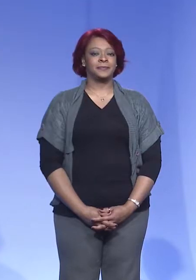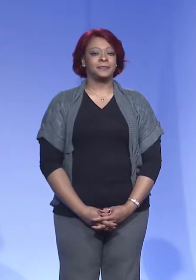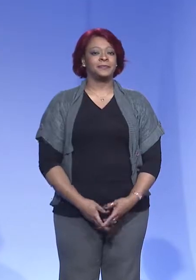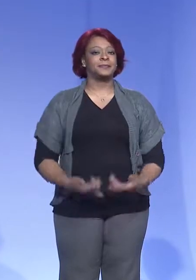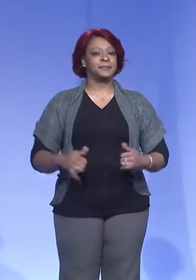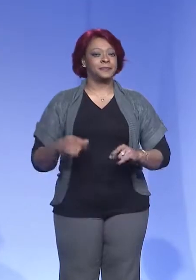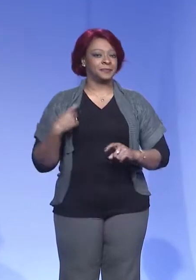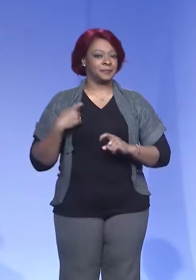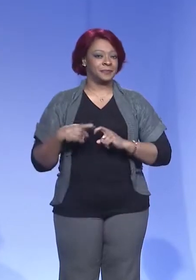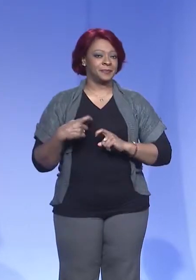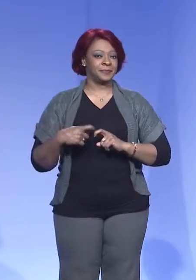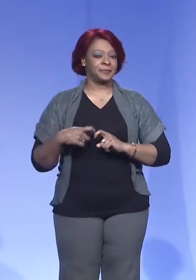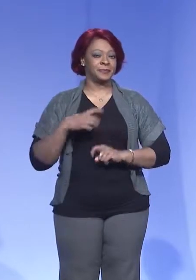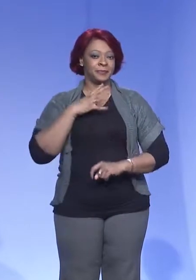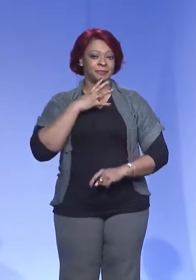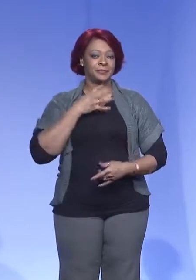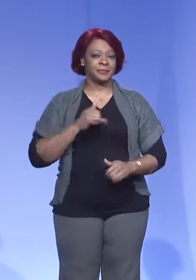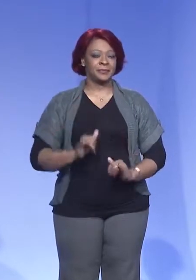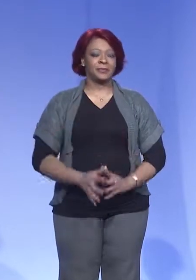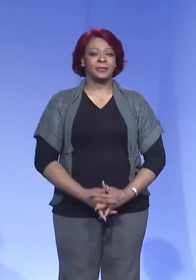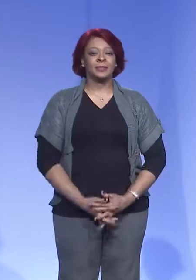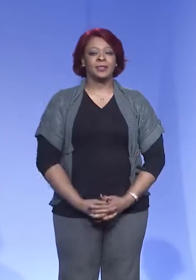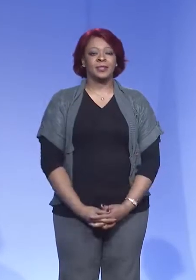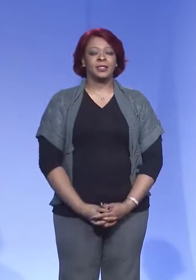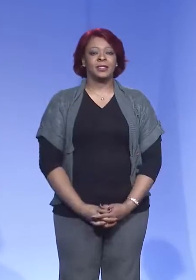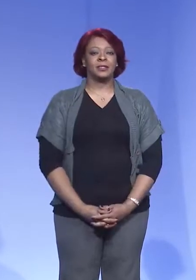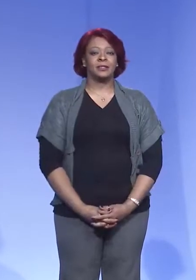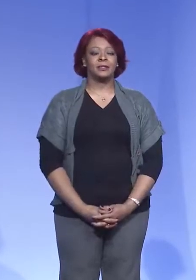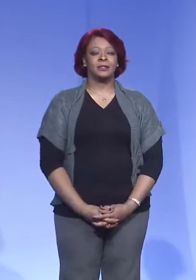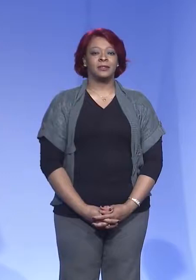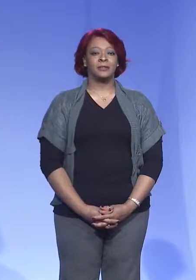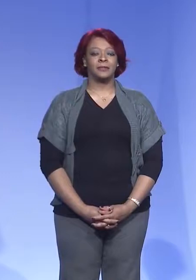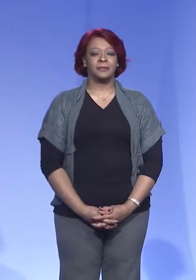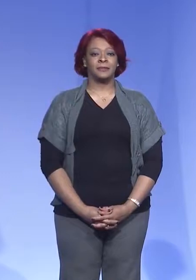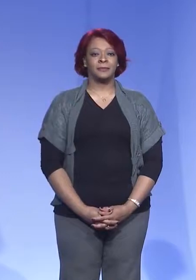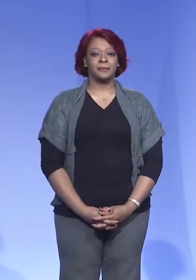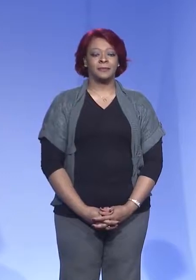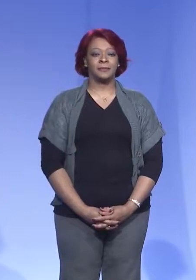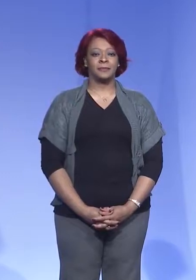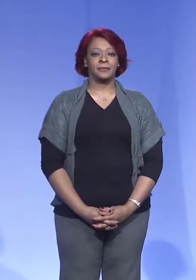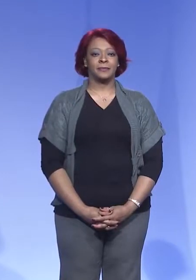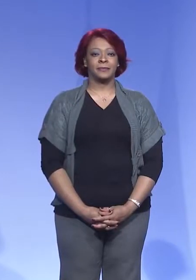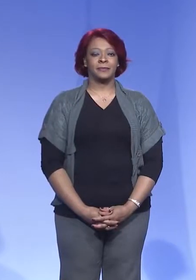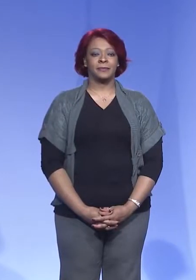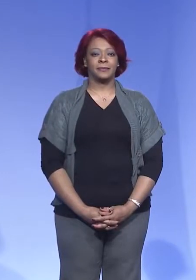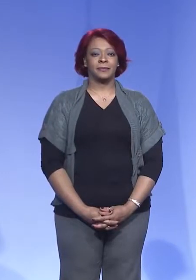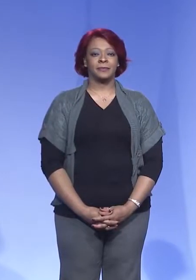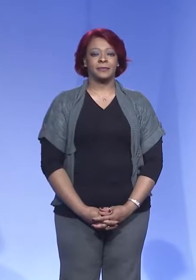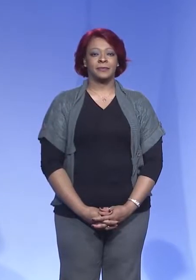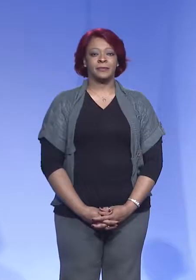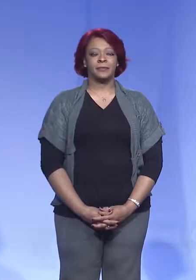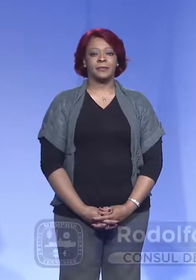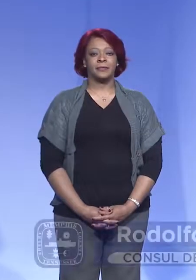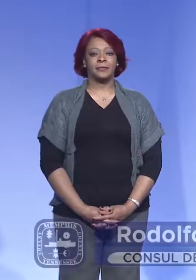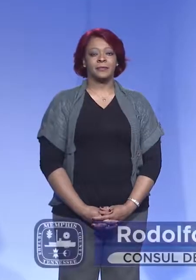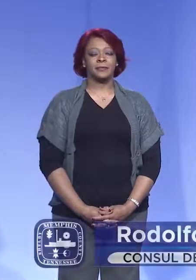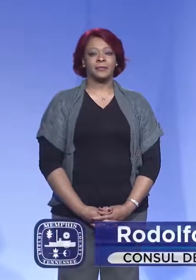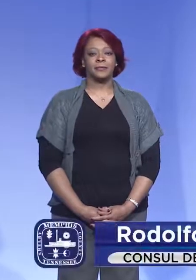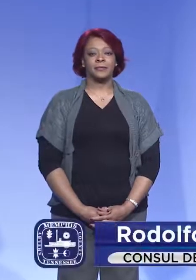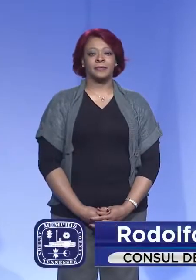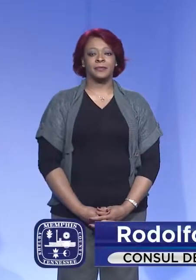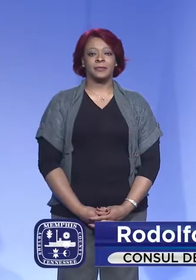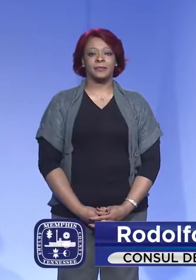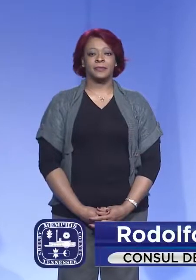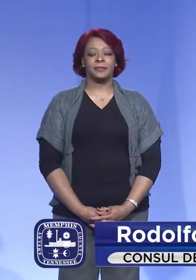pasado el Departamento de Homeland Security, de Seguridad Interna de este país, emitió un comunicado de prensa donde